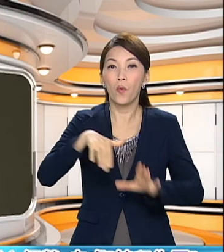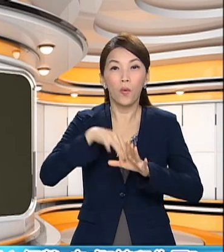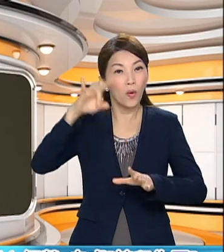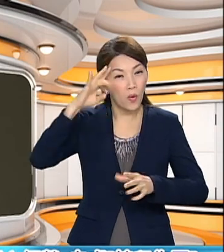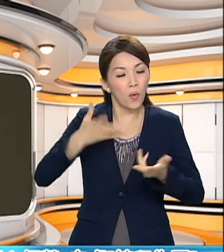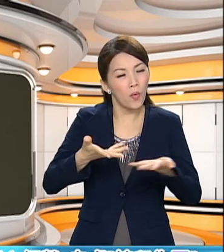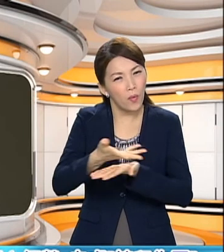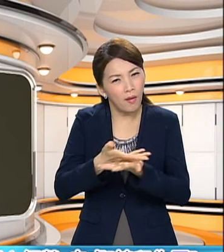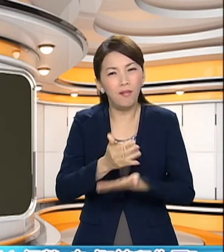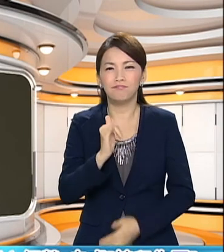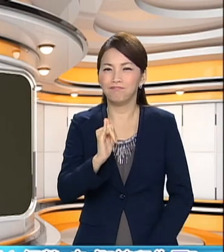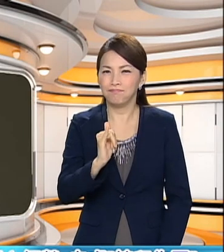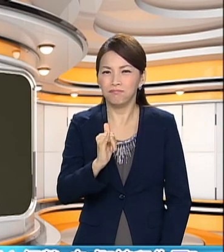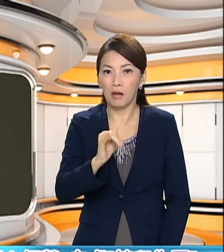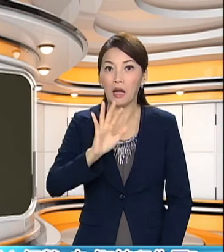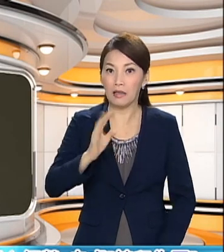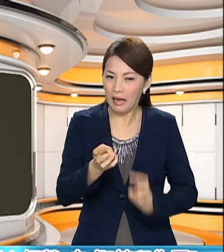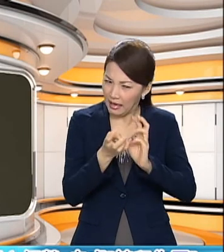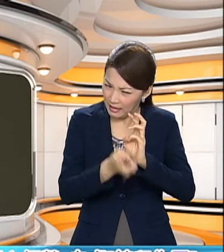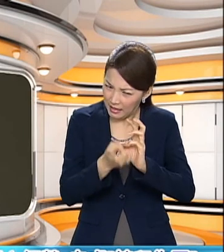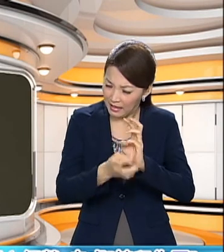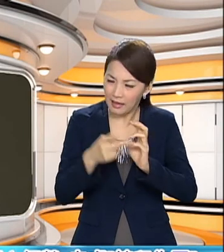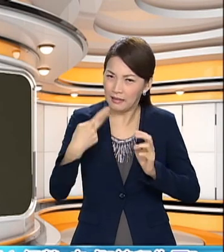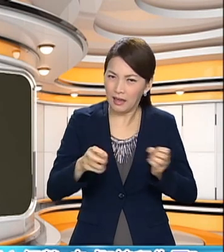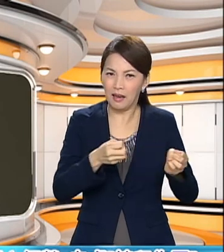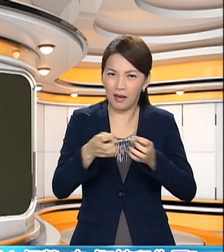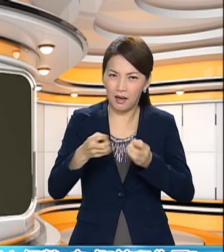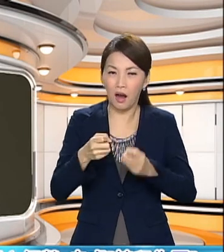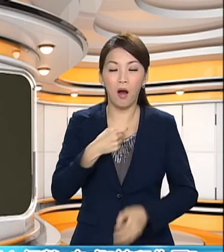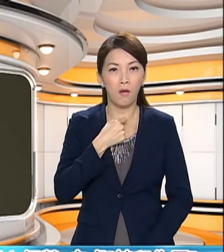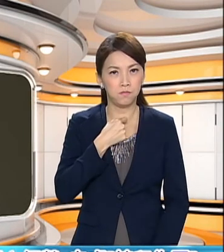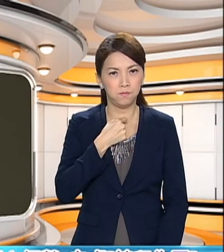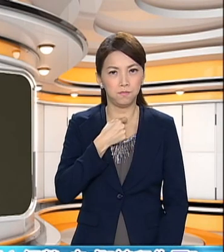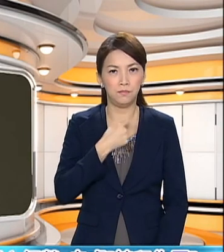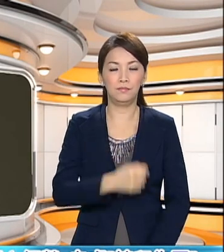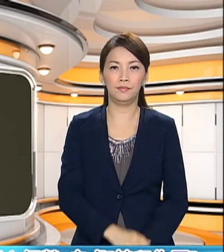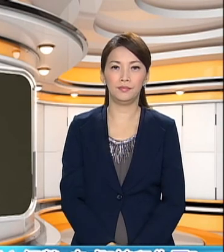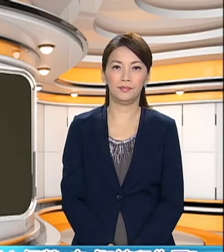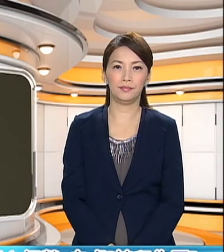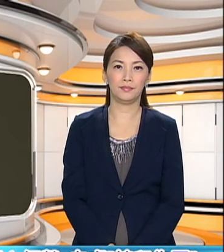调和松烟文创协商已经出现曙光，但细节还要讨论。